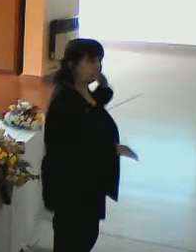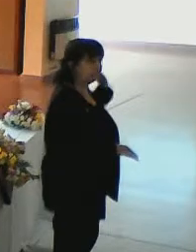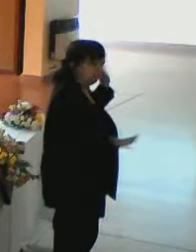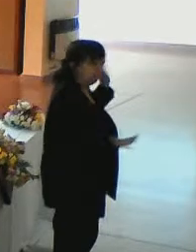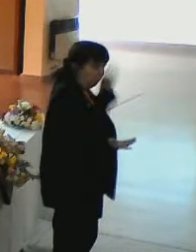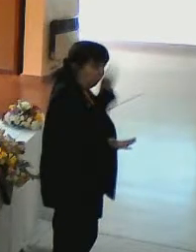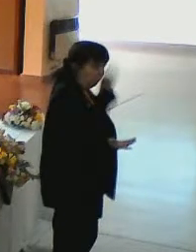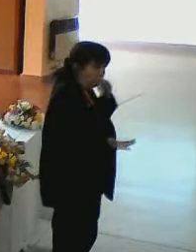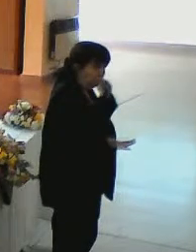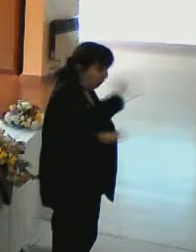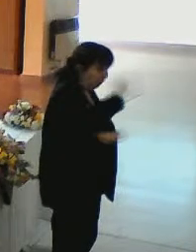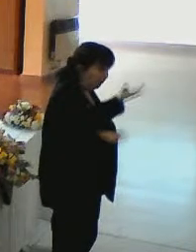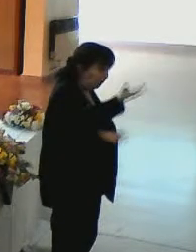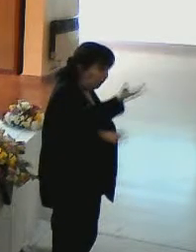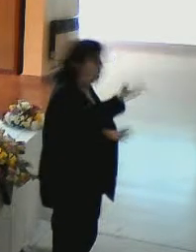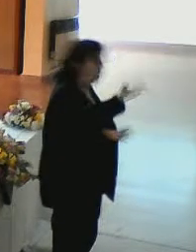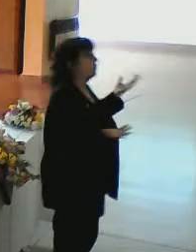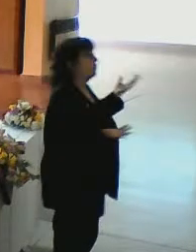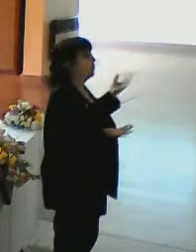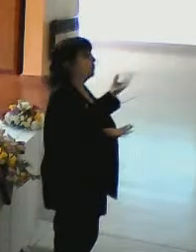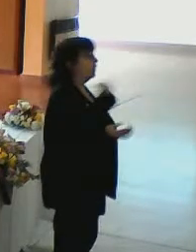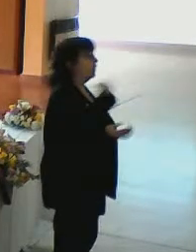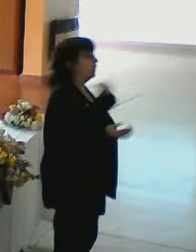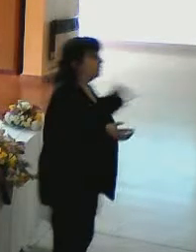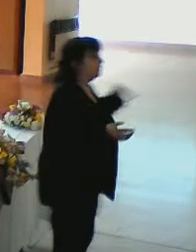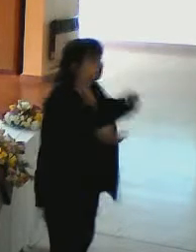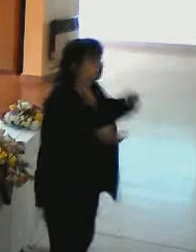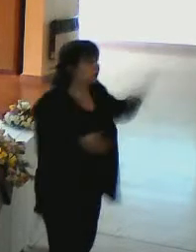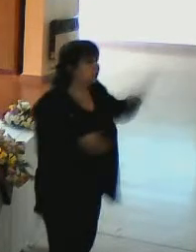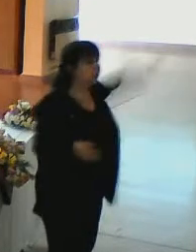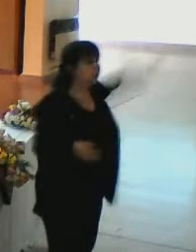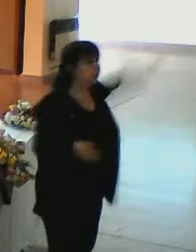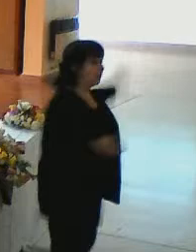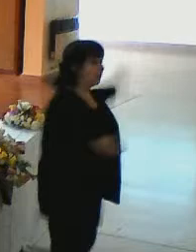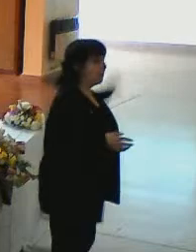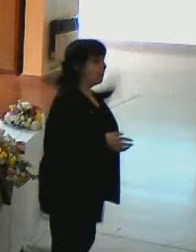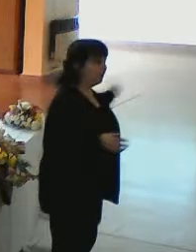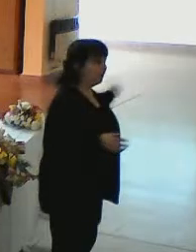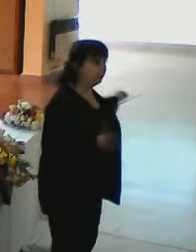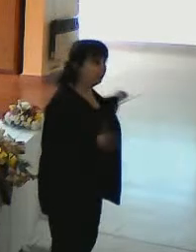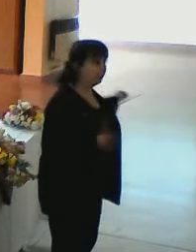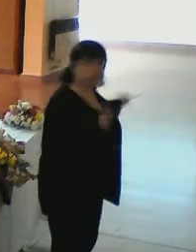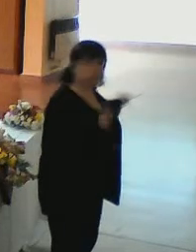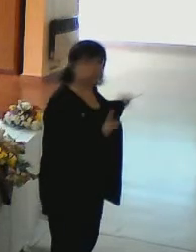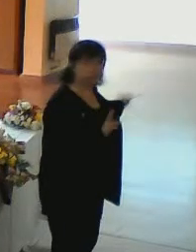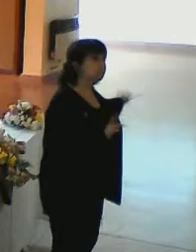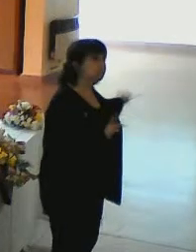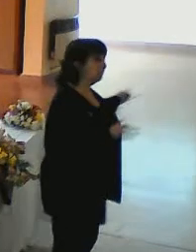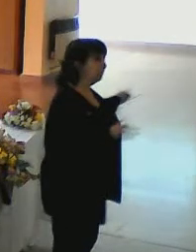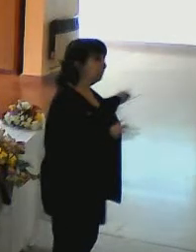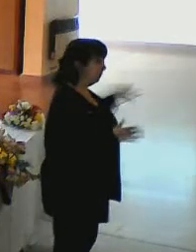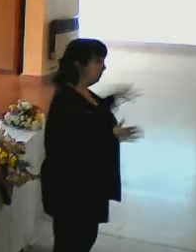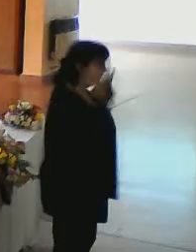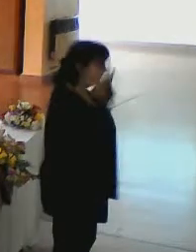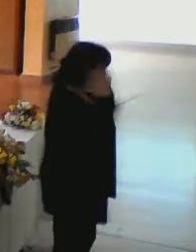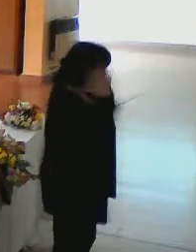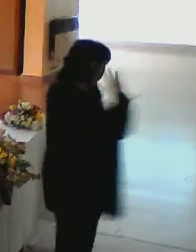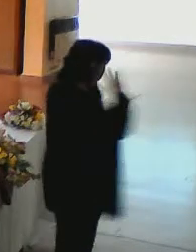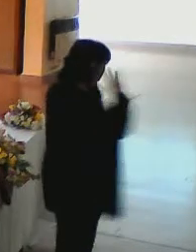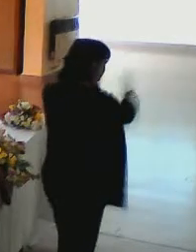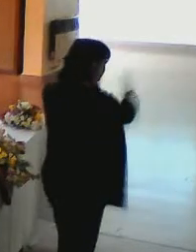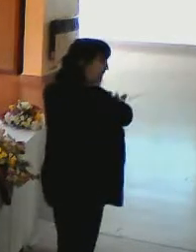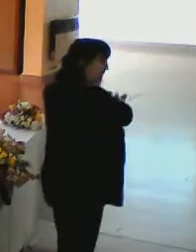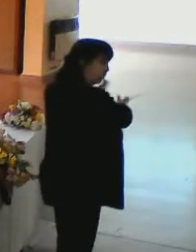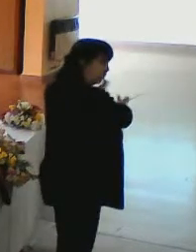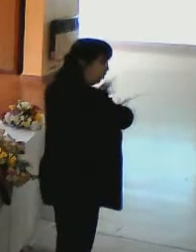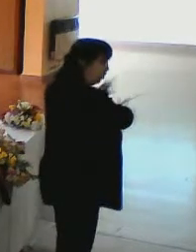los sonidos, falta de orientación hacia un sonido y luego el retraso del lenguaje. La próxima. Bueno,